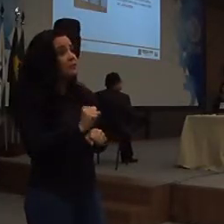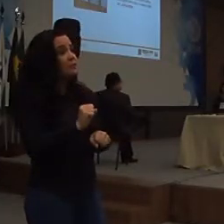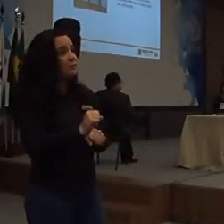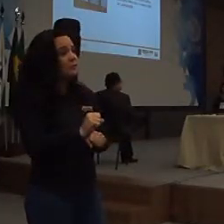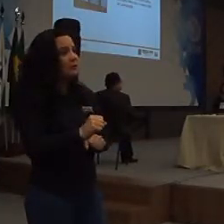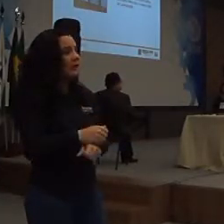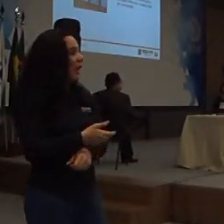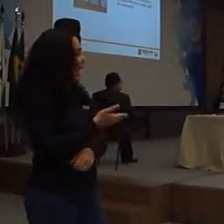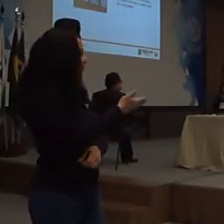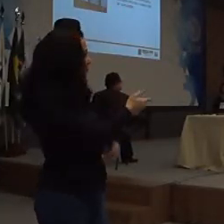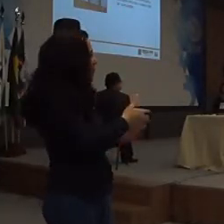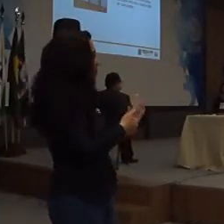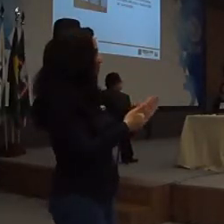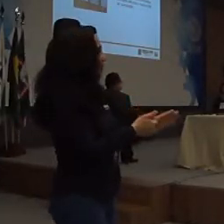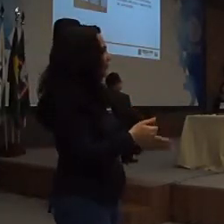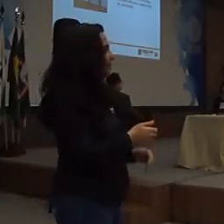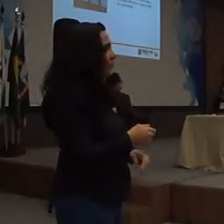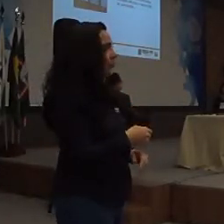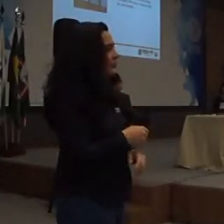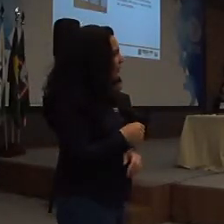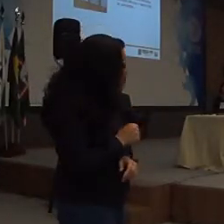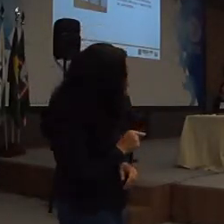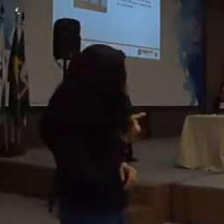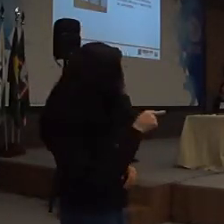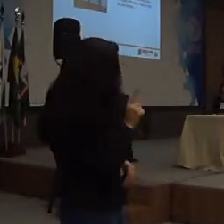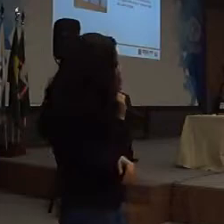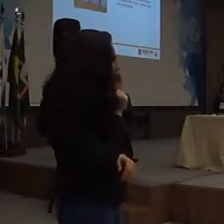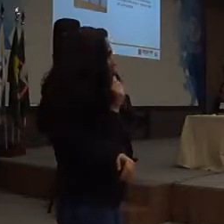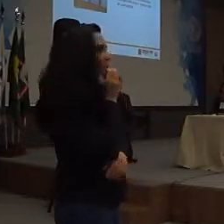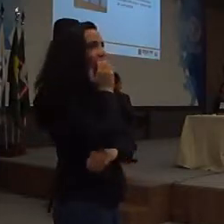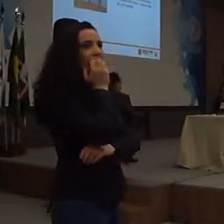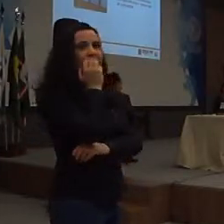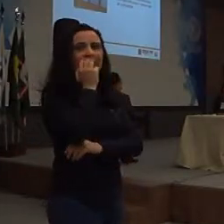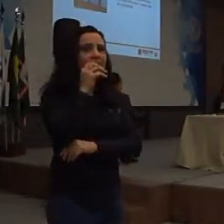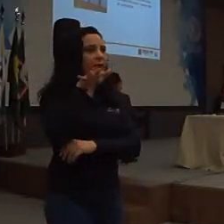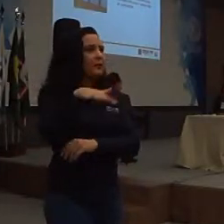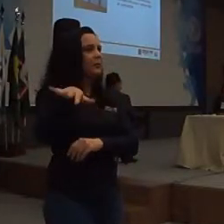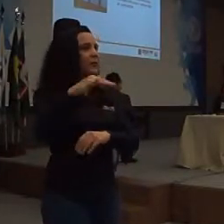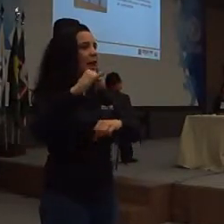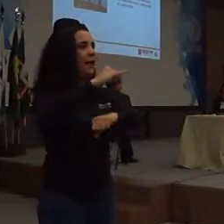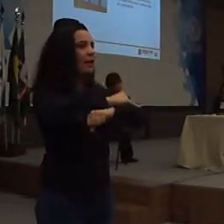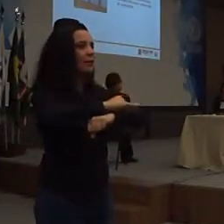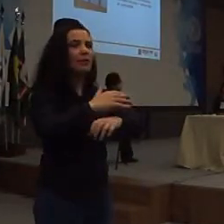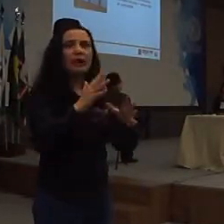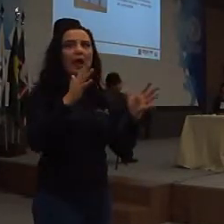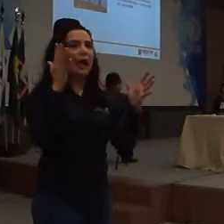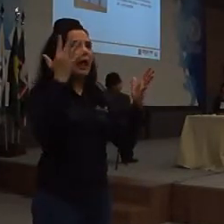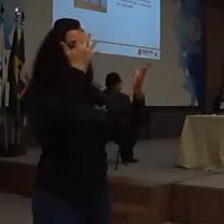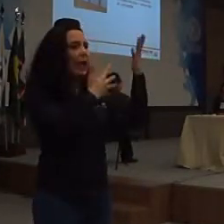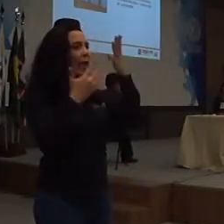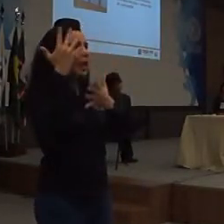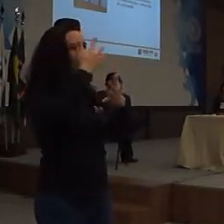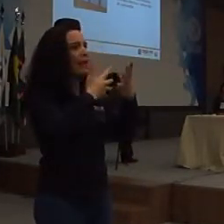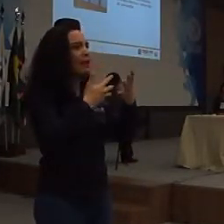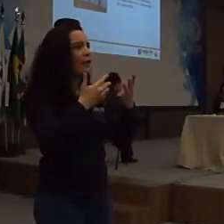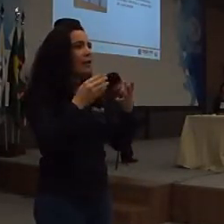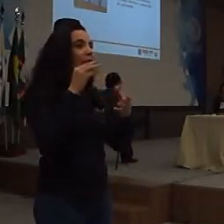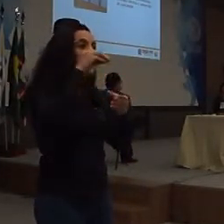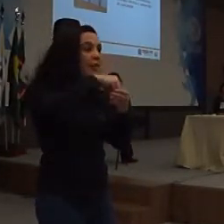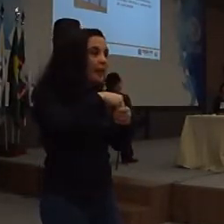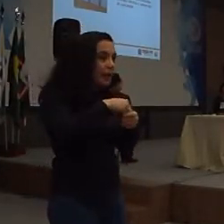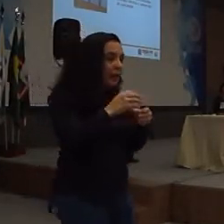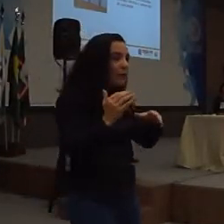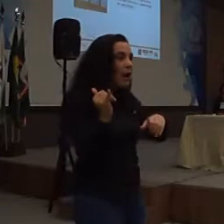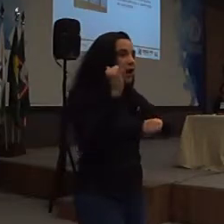surda se apresentou. Opa, mas eu também não escutei, né? Então, essa falta de atendimento dentro do aeroporto